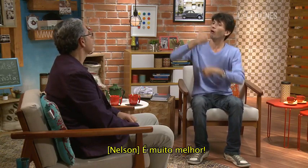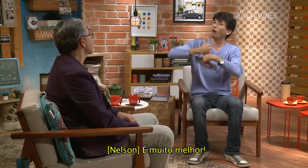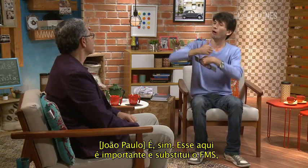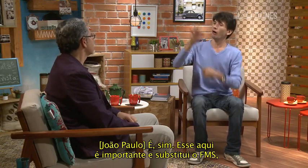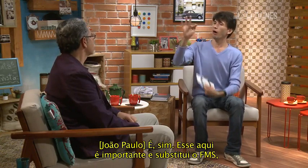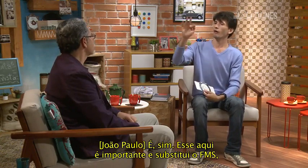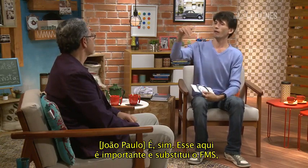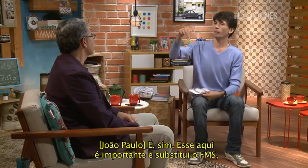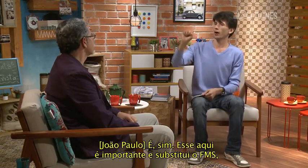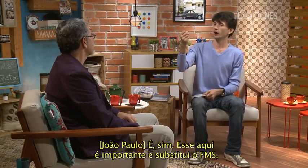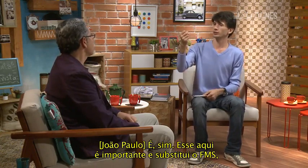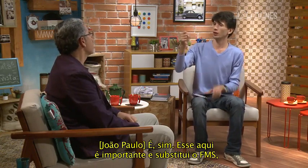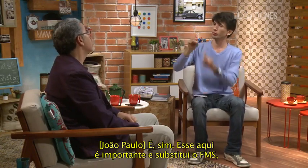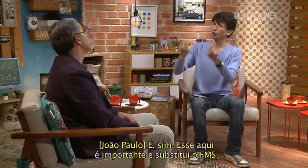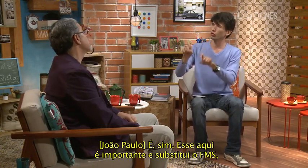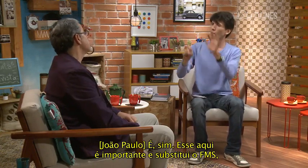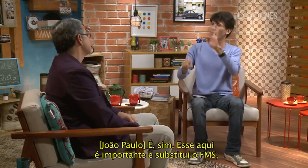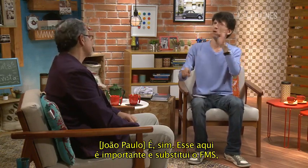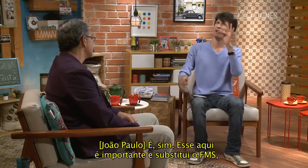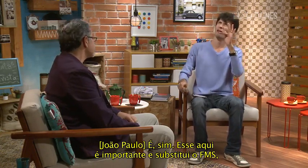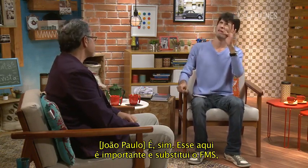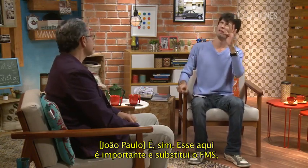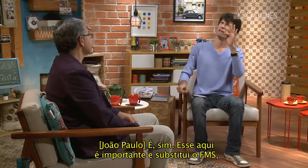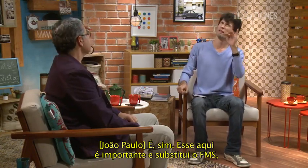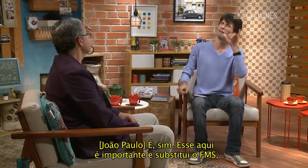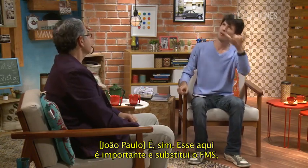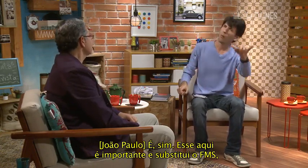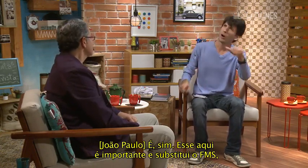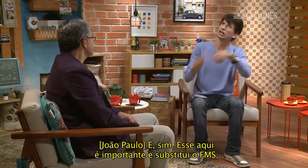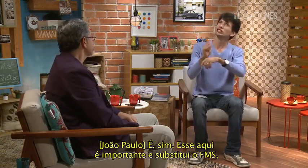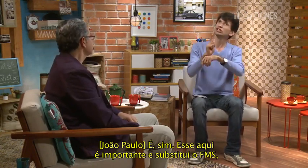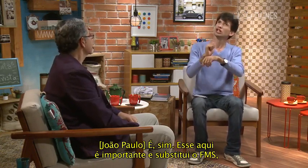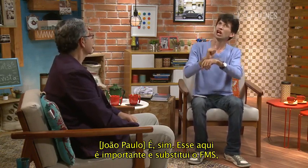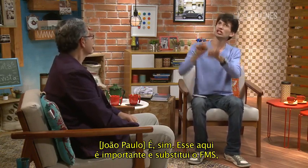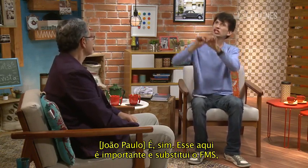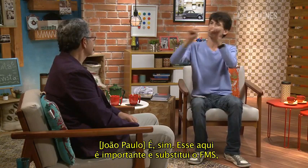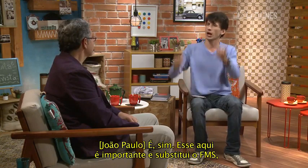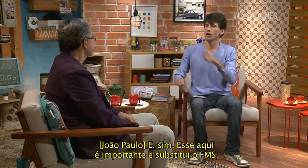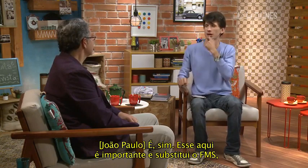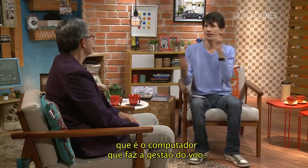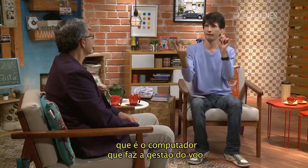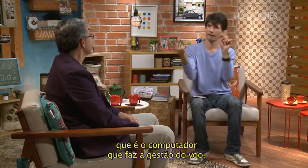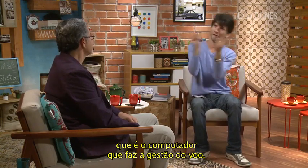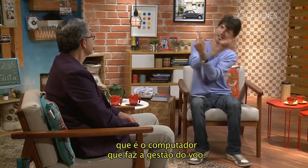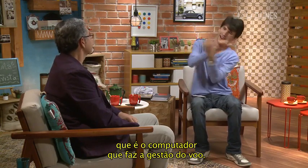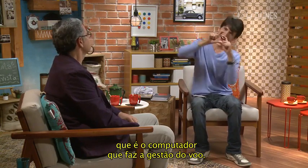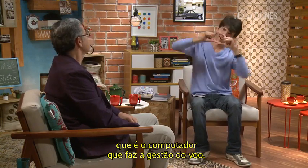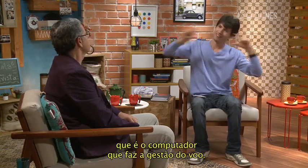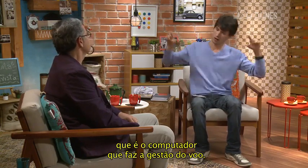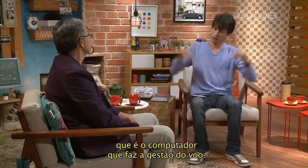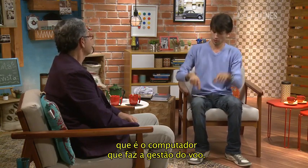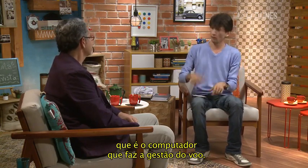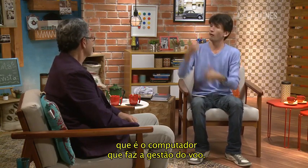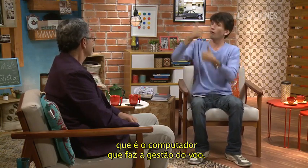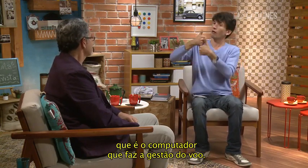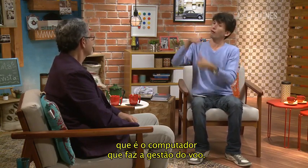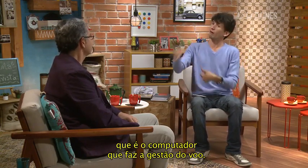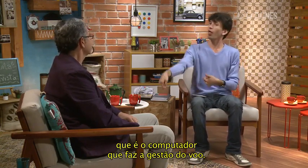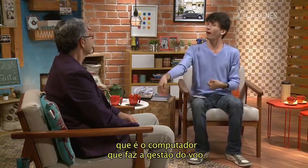e assim esse aqui é importante e substitui o FMS que é o computador que faz a gestão do voo